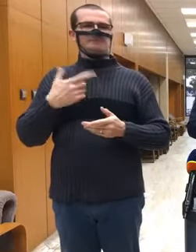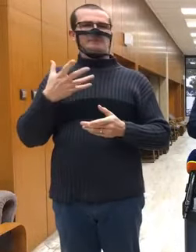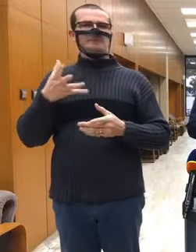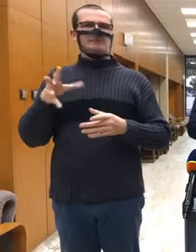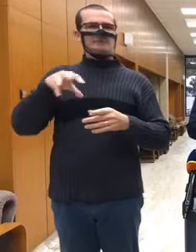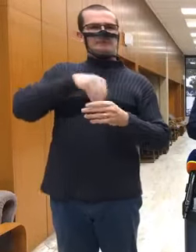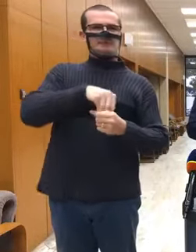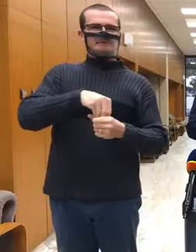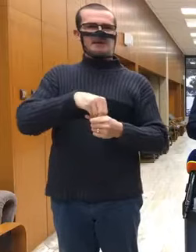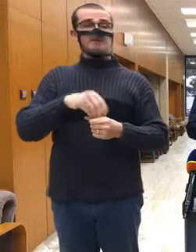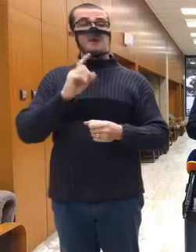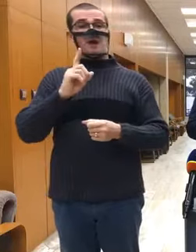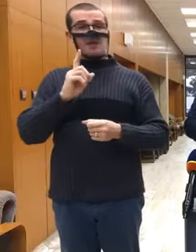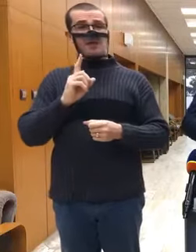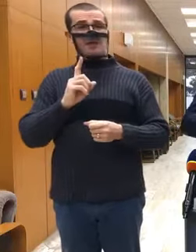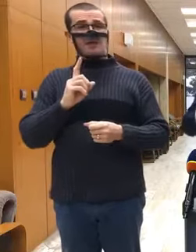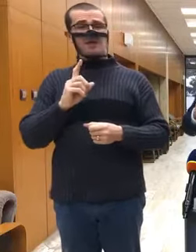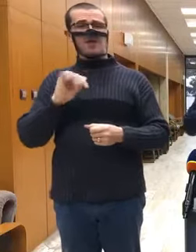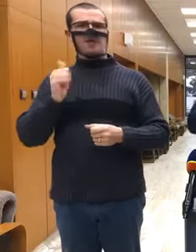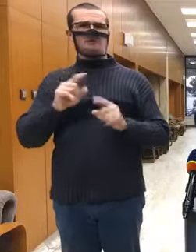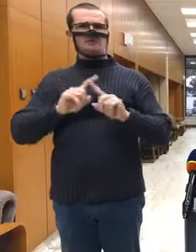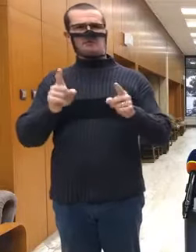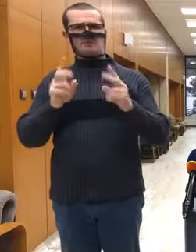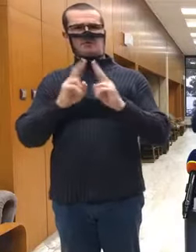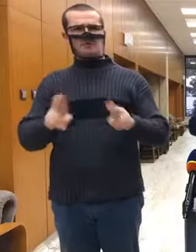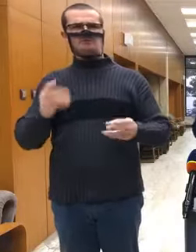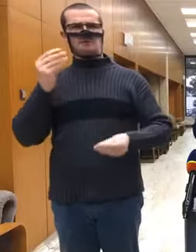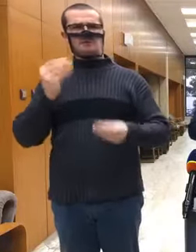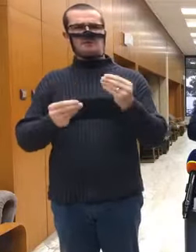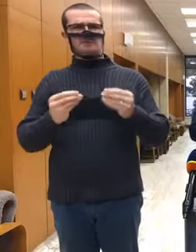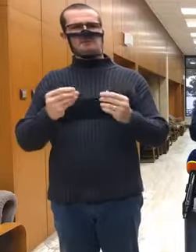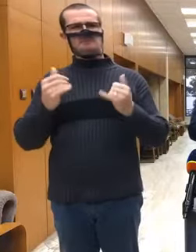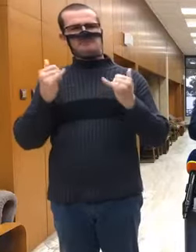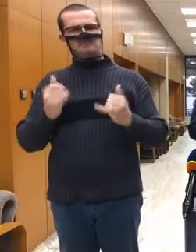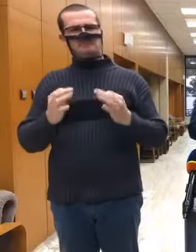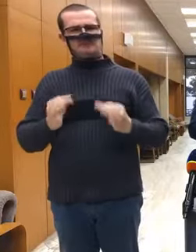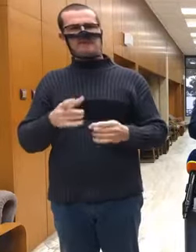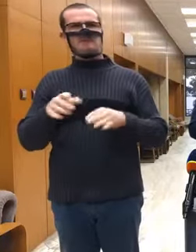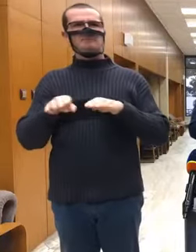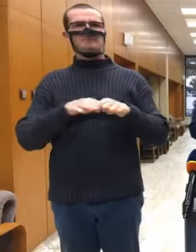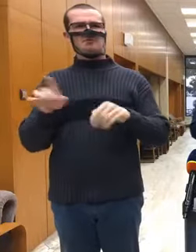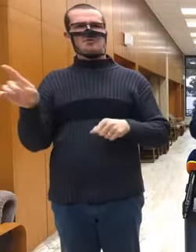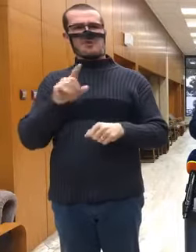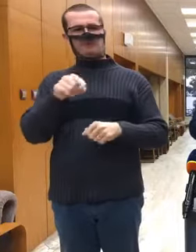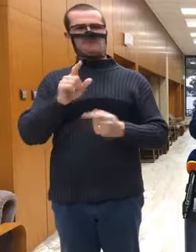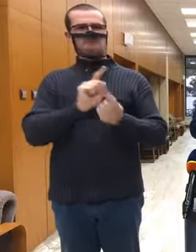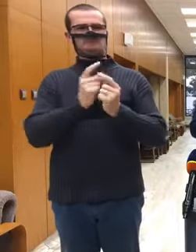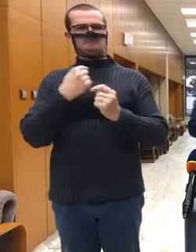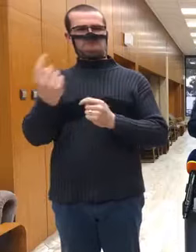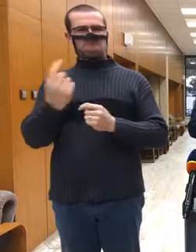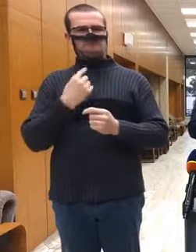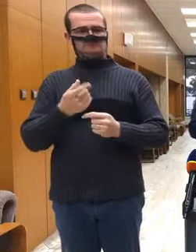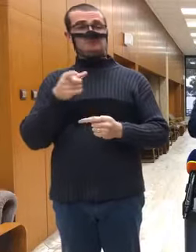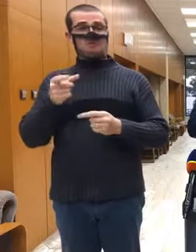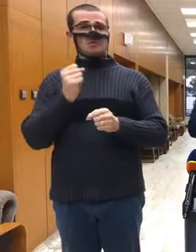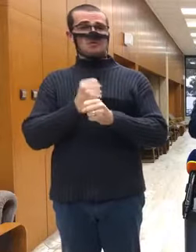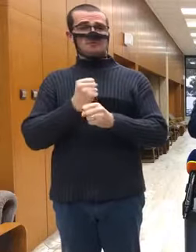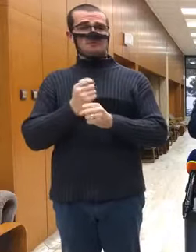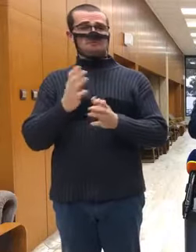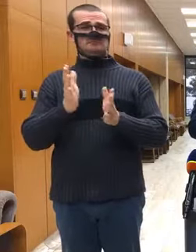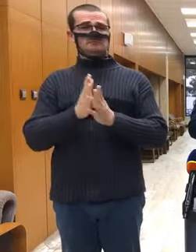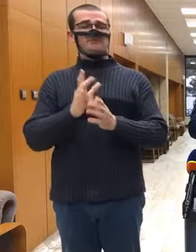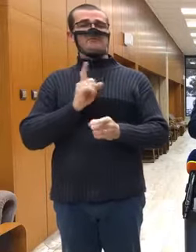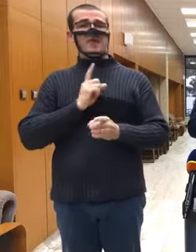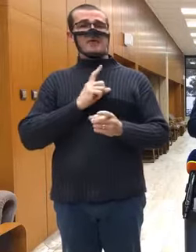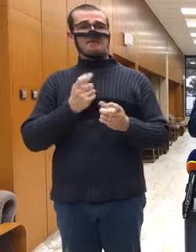nezaradila, ale no tak sú ešte iné možnosti, napríklad práve tá možnosť s ministerstvom dopravy, čiže na tomto robíme, my už vlastné